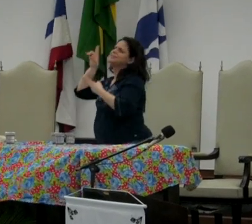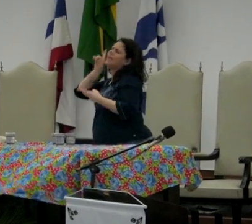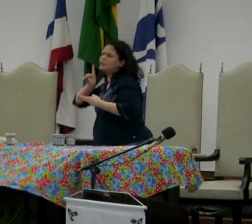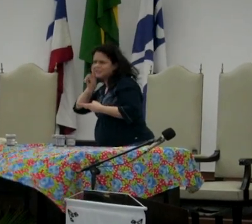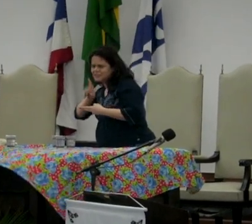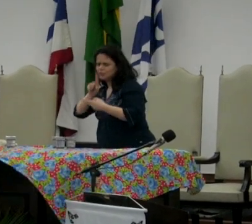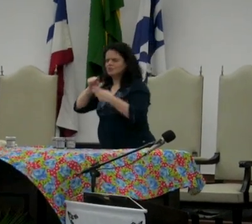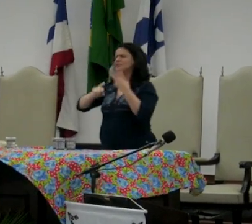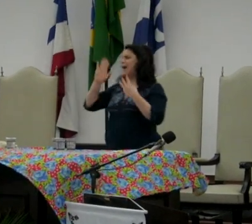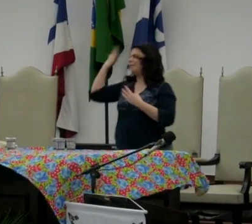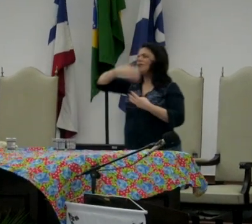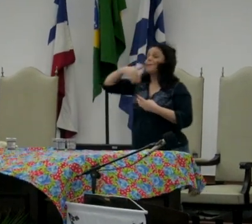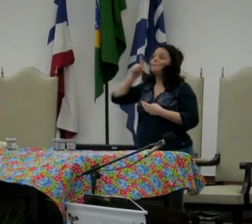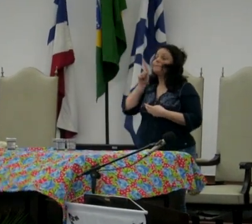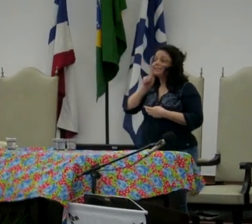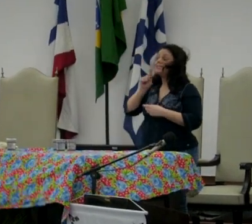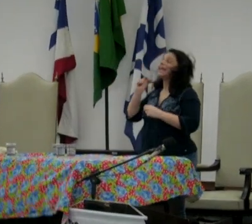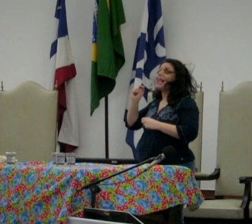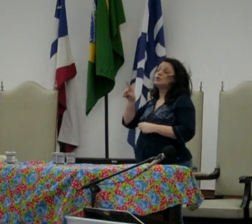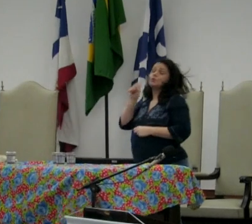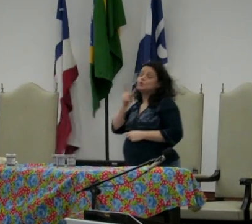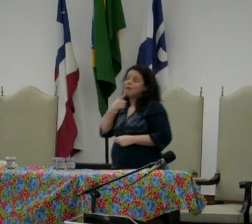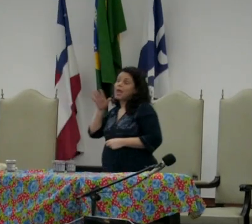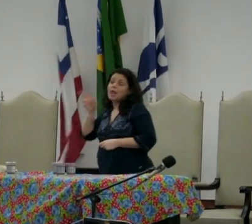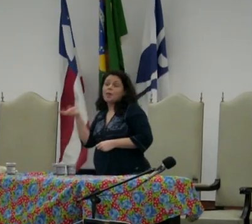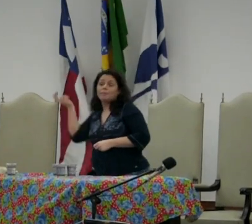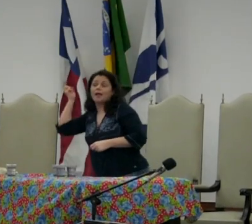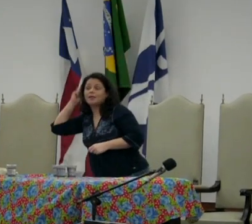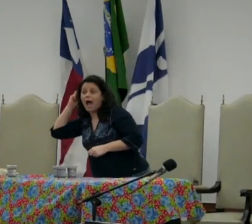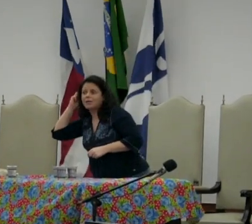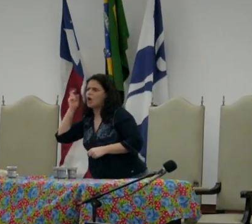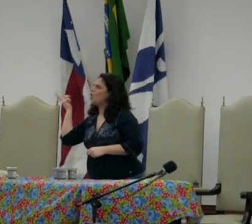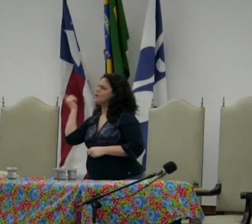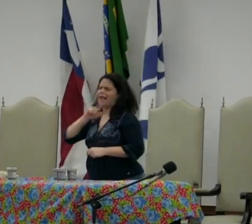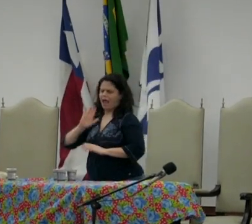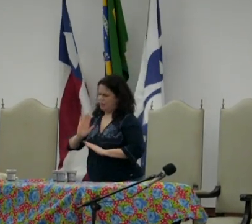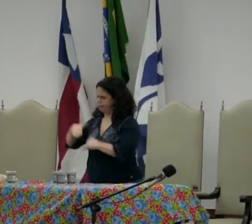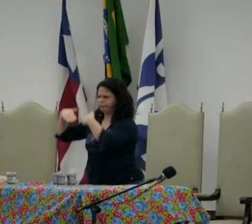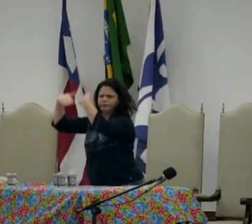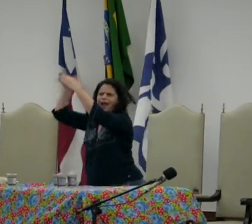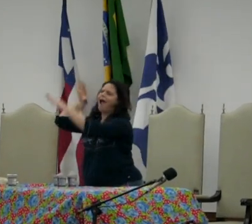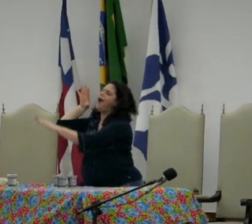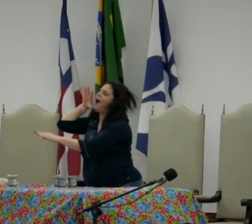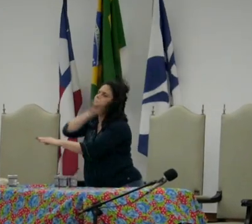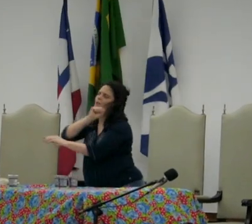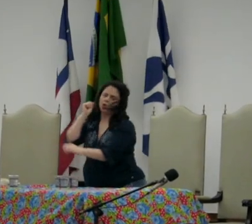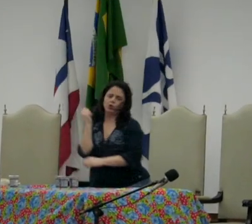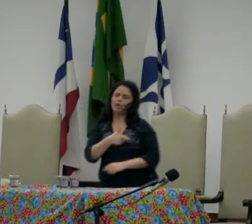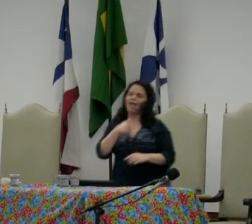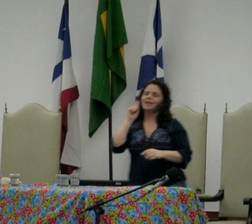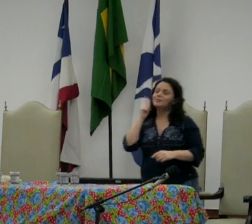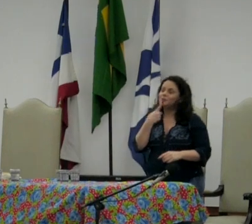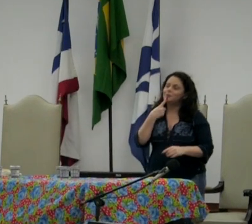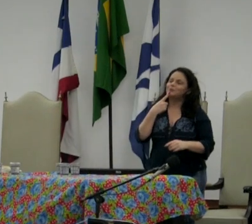da Ronice, pesquisas nos Estados Unidos, que provam que os surdos implantados, eles conseguem